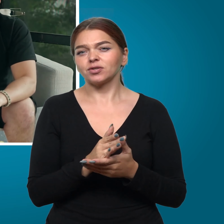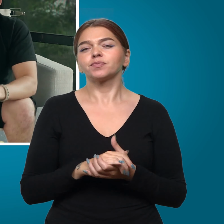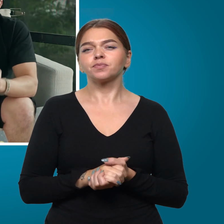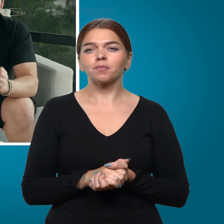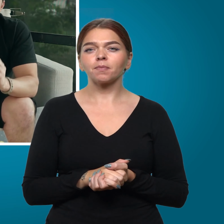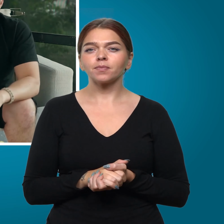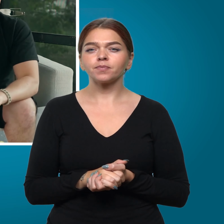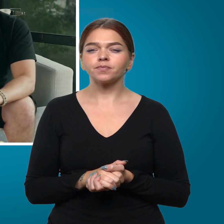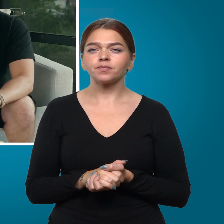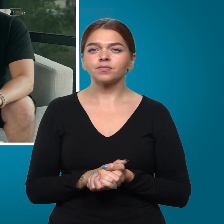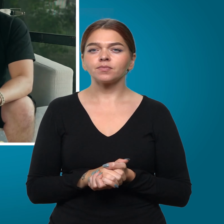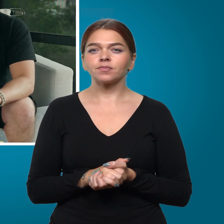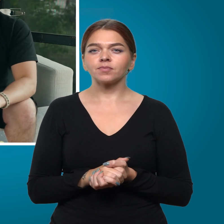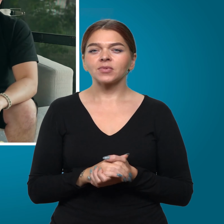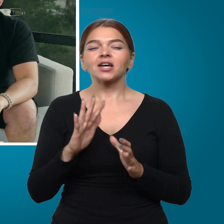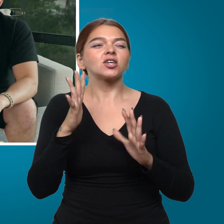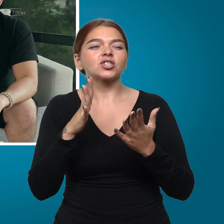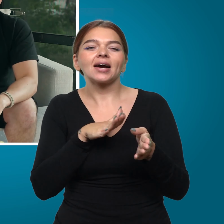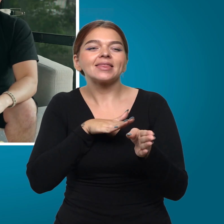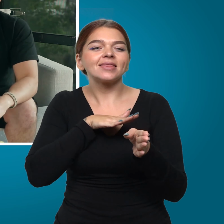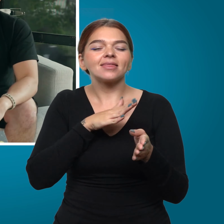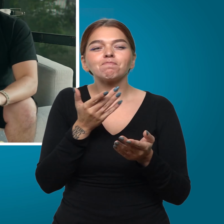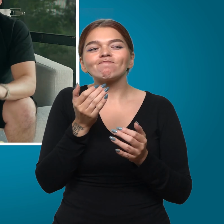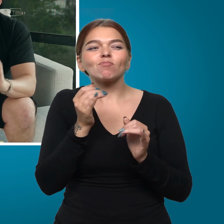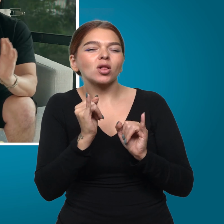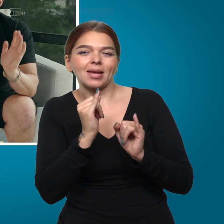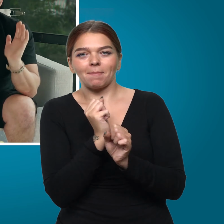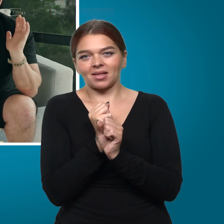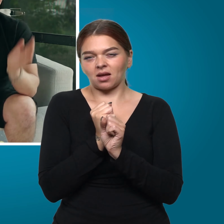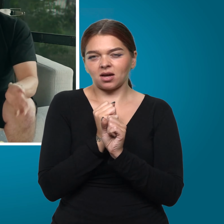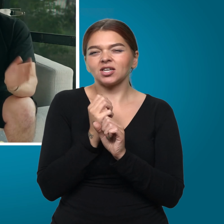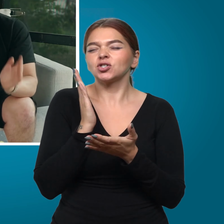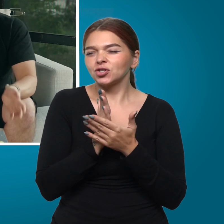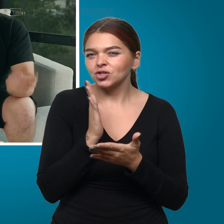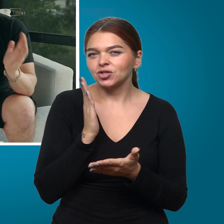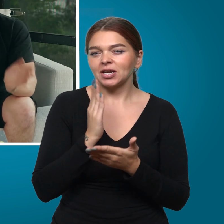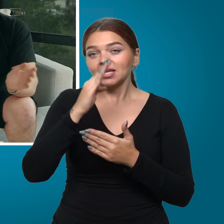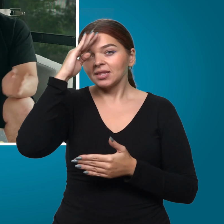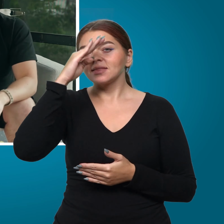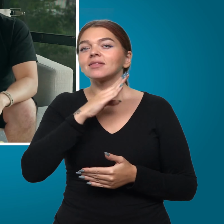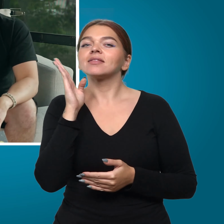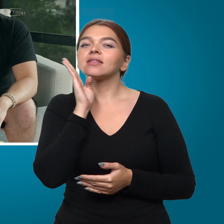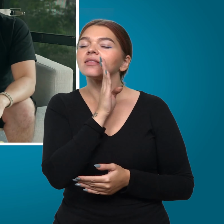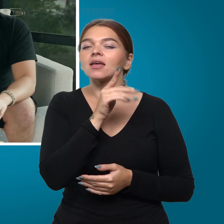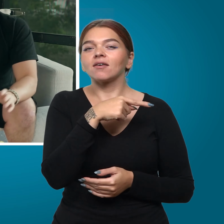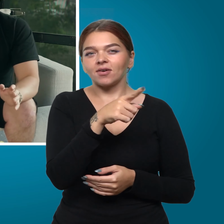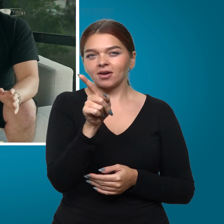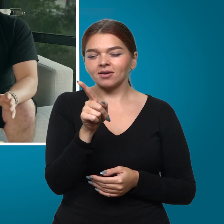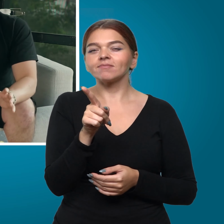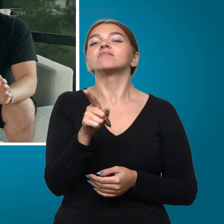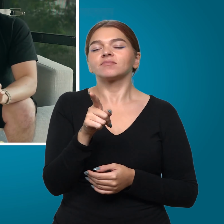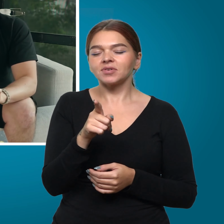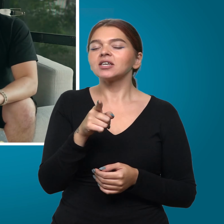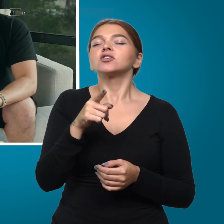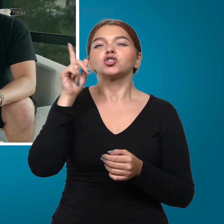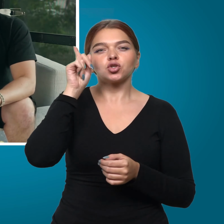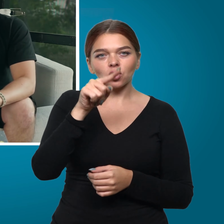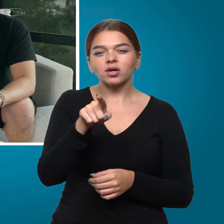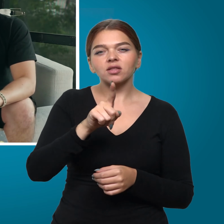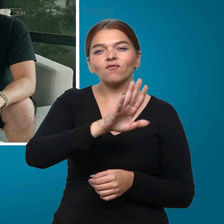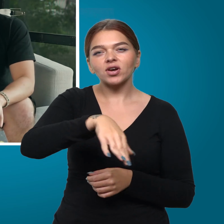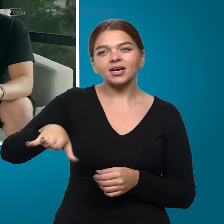tėvus, kad kažką ne iki galo gerai padarė. Tai ne, tėvai neturėkit vilčių, vis tiek vaikai taip galvos. Tai tikrai